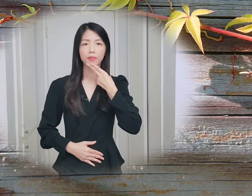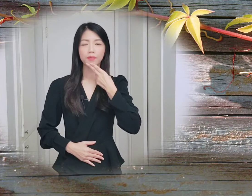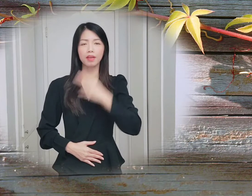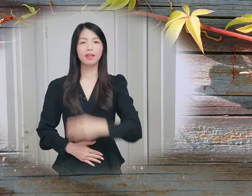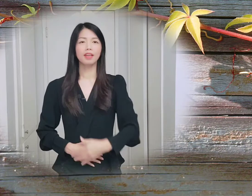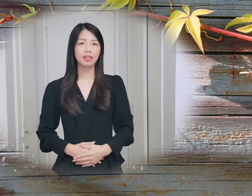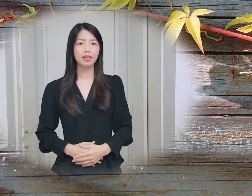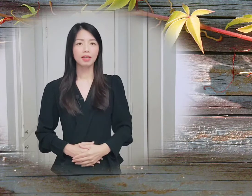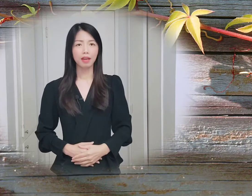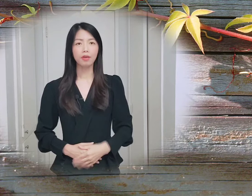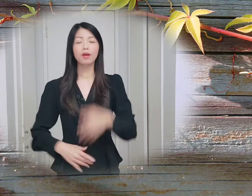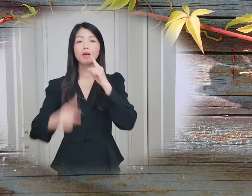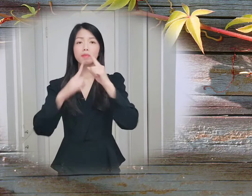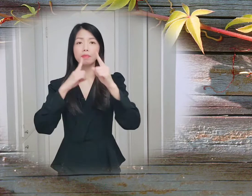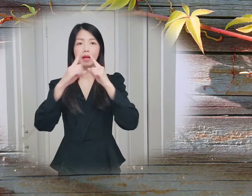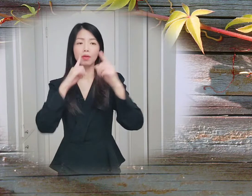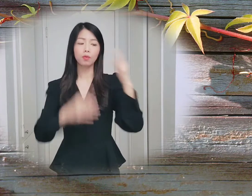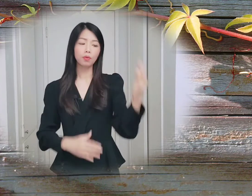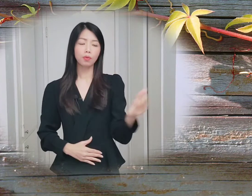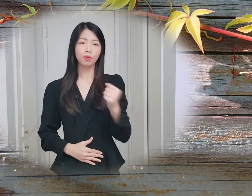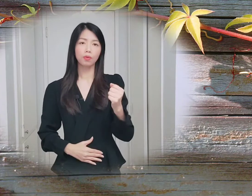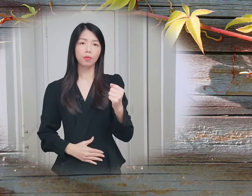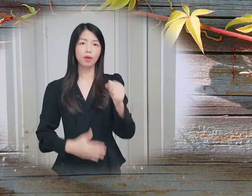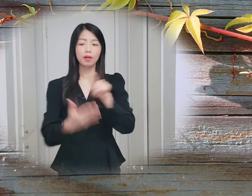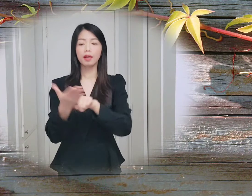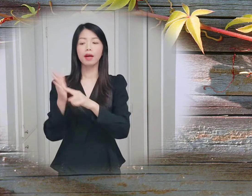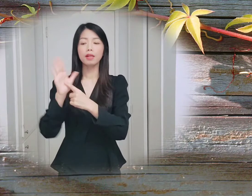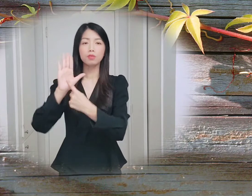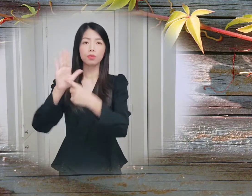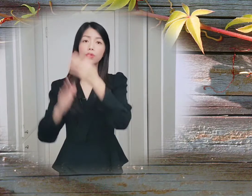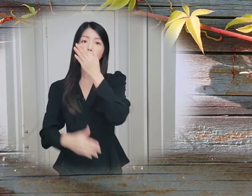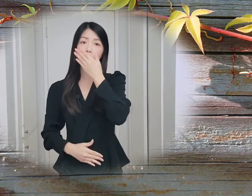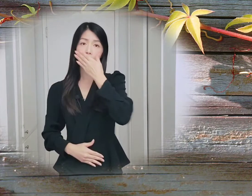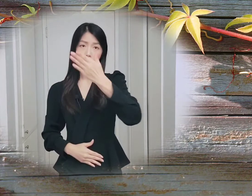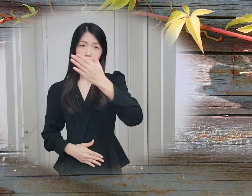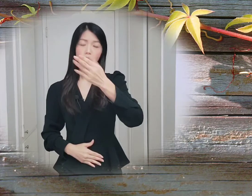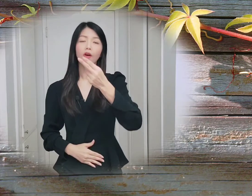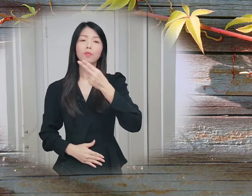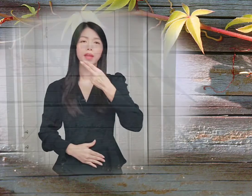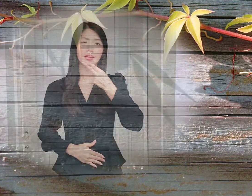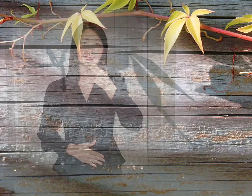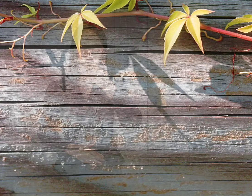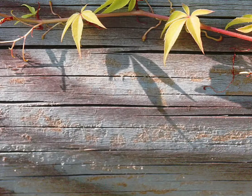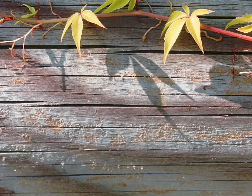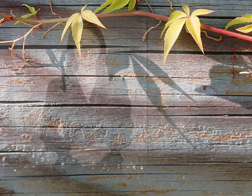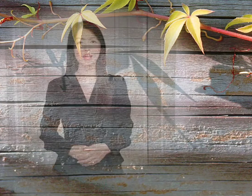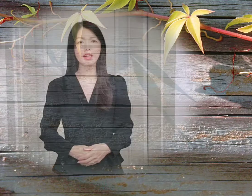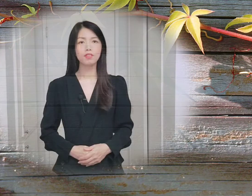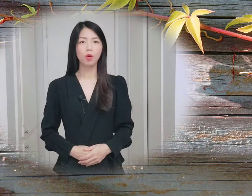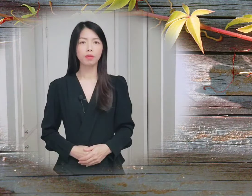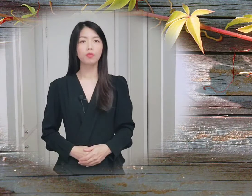돼요. 다시 해드릴게요. 말로 할 수 없네.